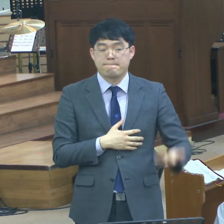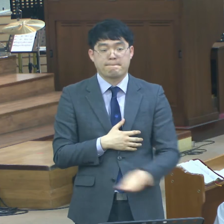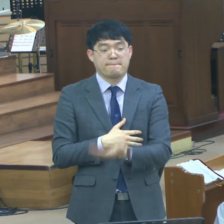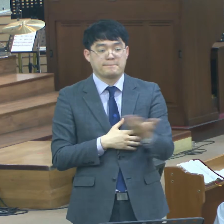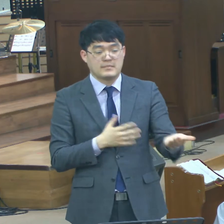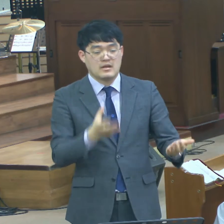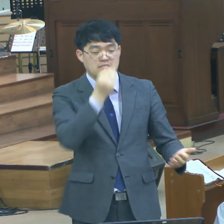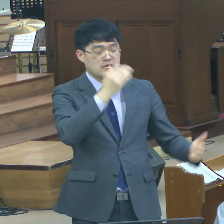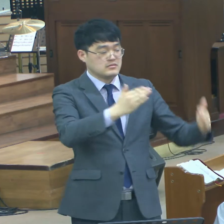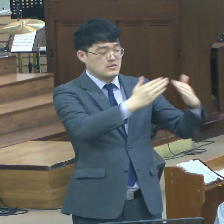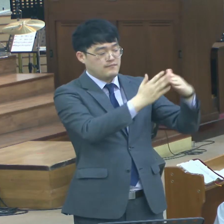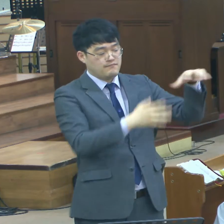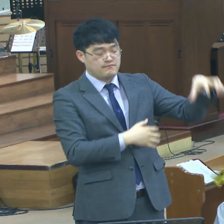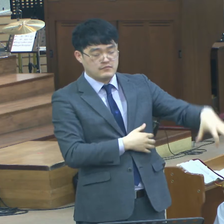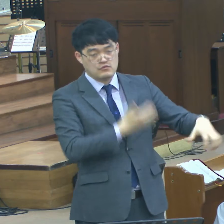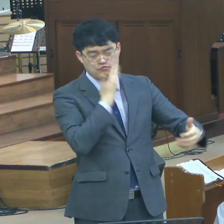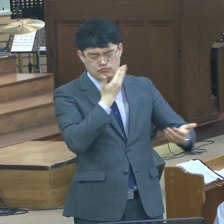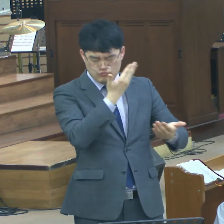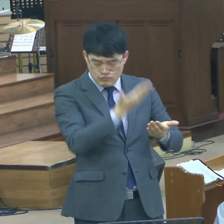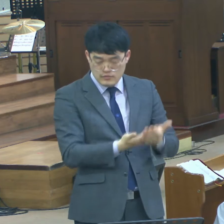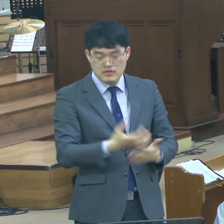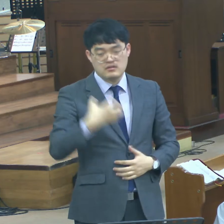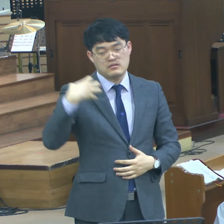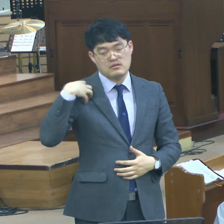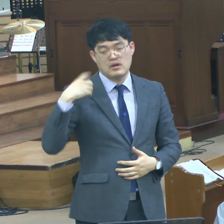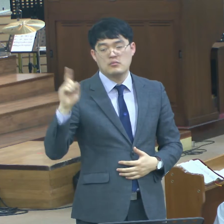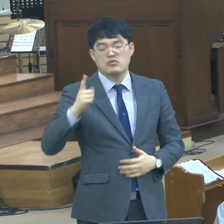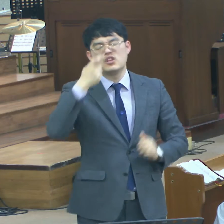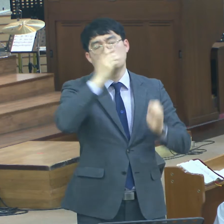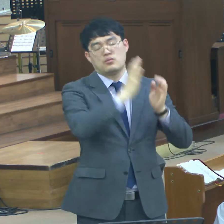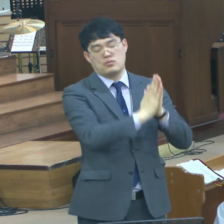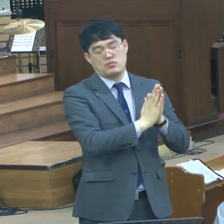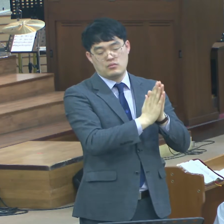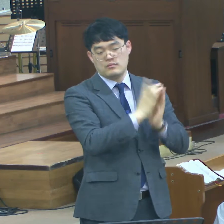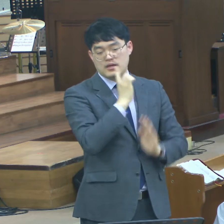여러분, 성전의 중요한 기능 가운데 하나가 이제 기도인 것이죠.